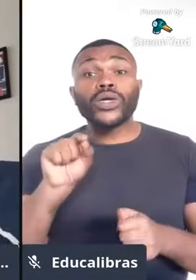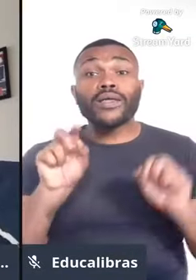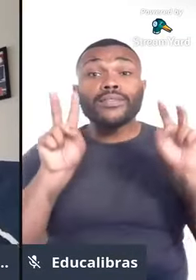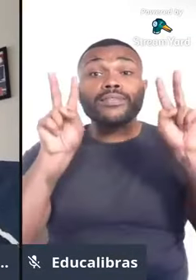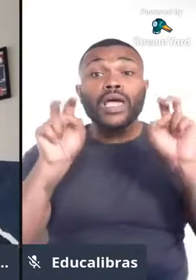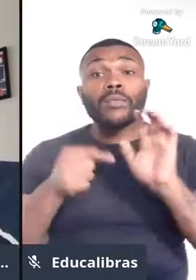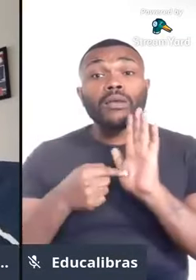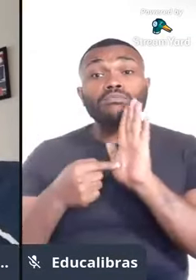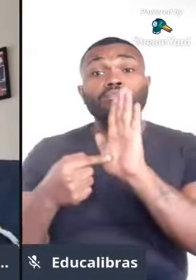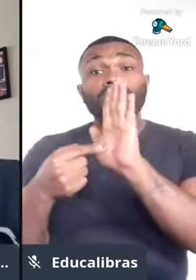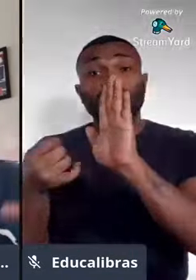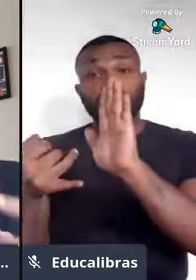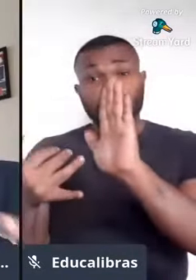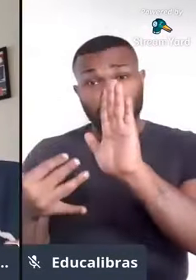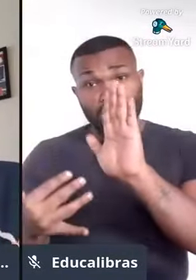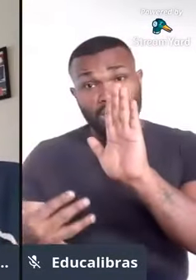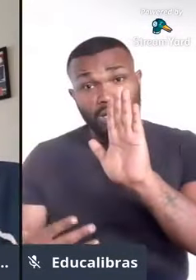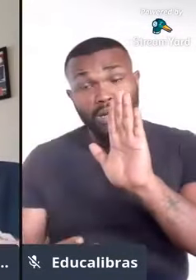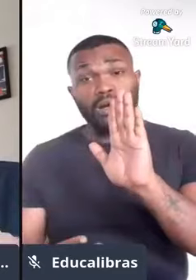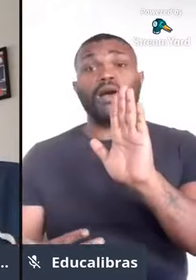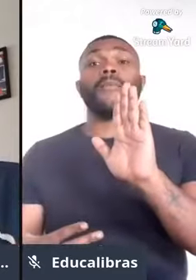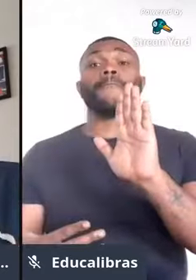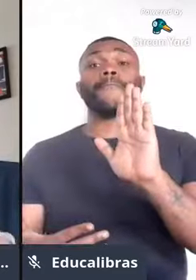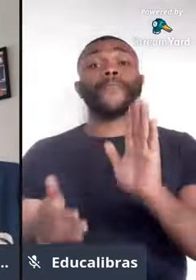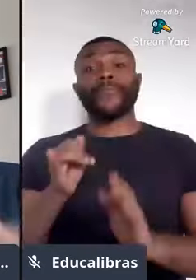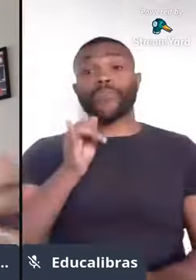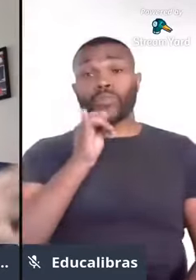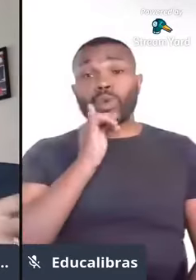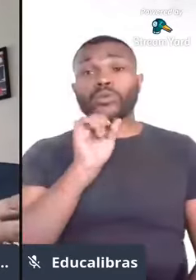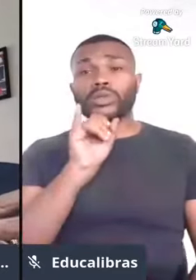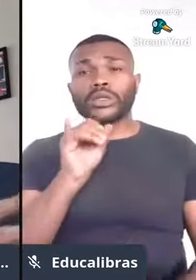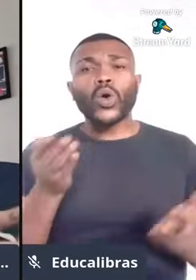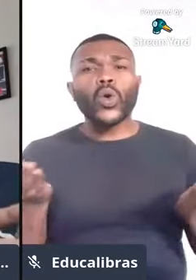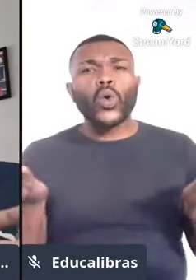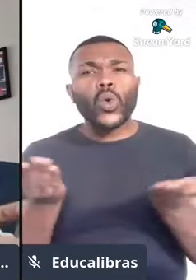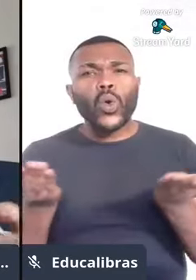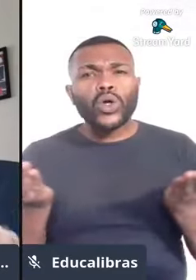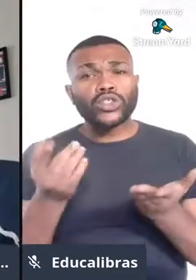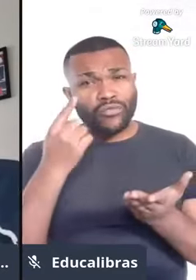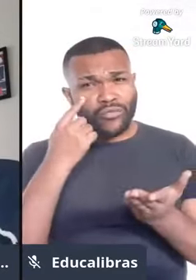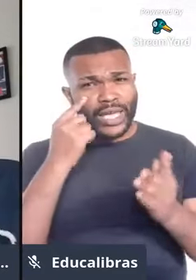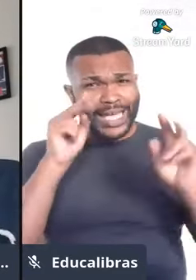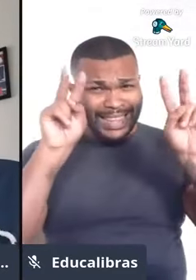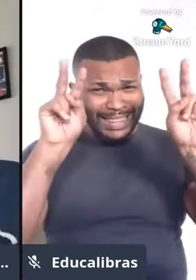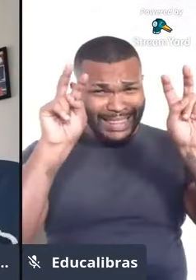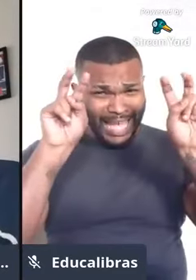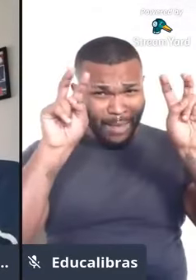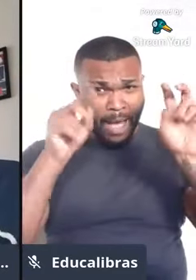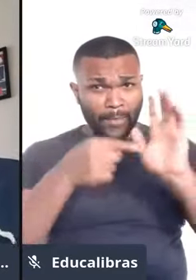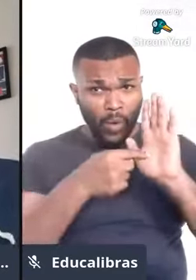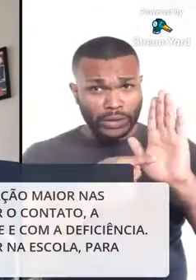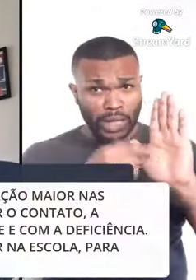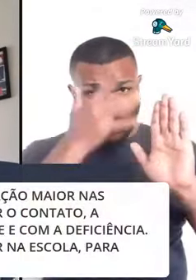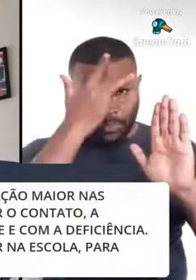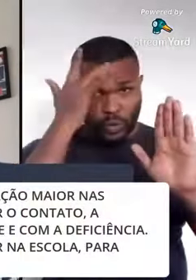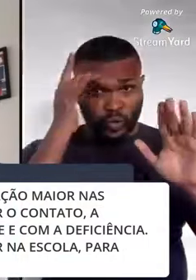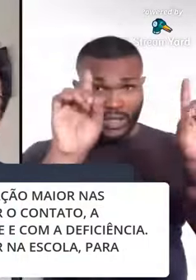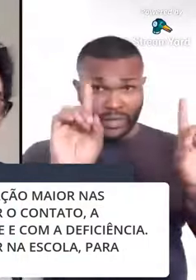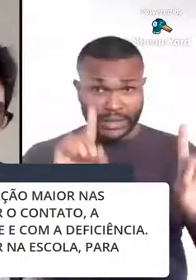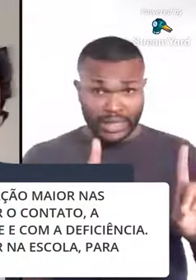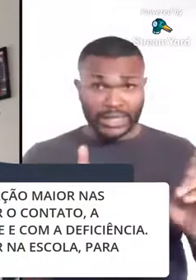o universo que trata da pessoa com deficiência hoje e pegar 50 anos atrás, você sabe como é a diferença. É a mesma coisa.